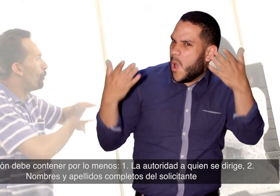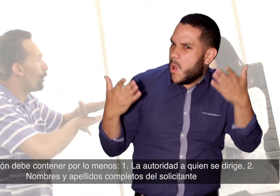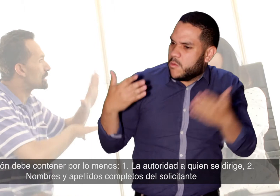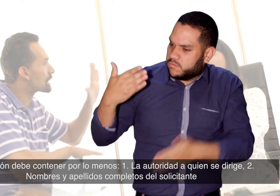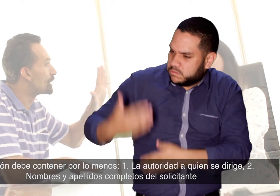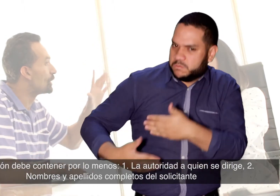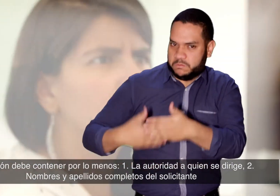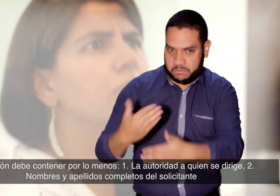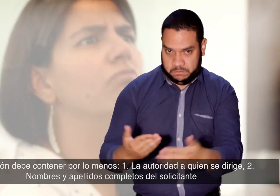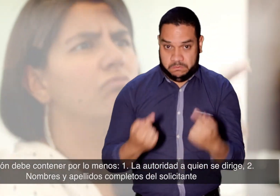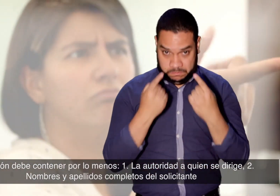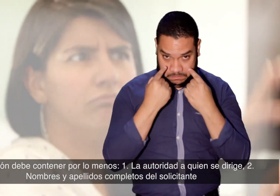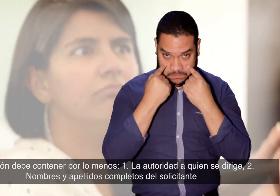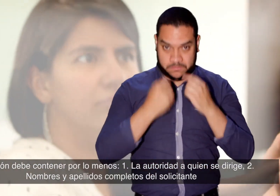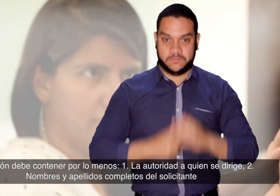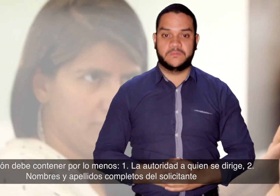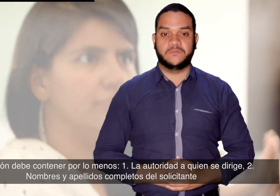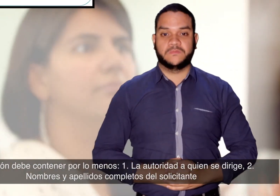por lo menos.